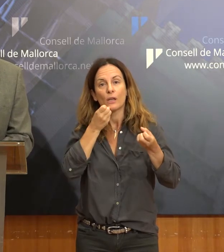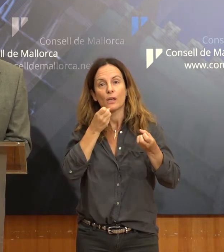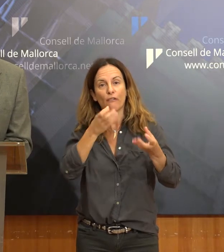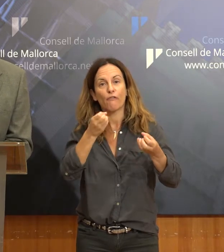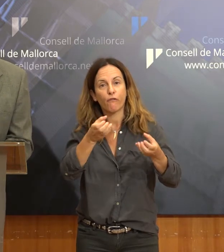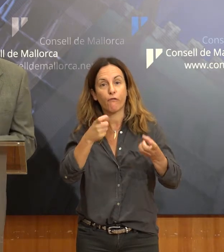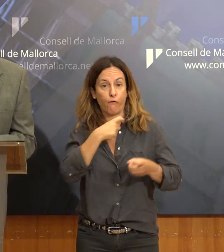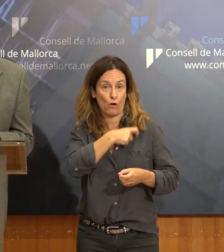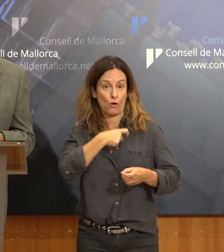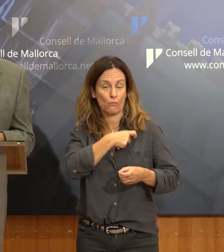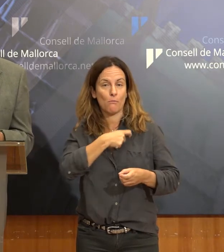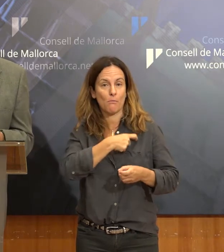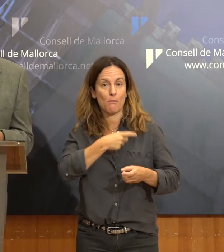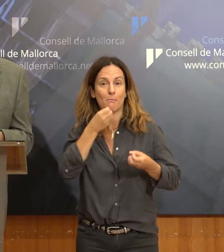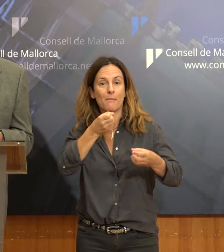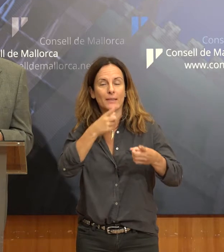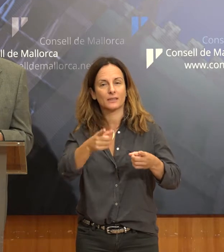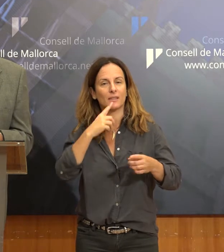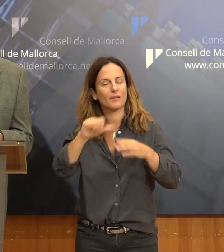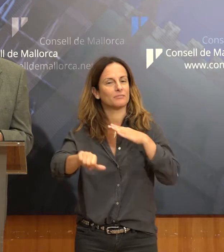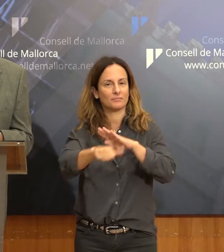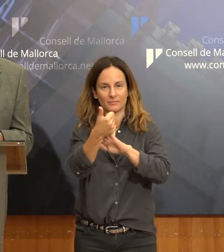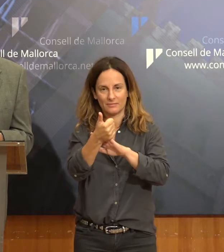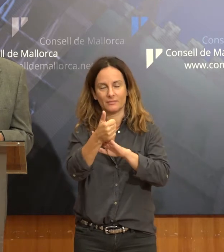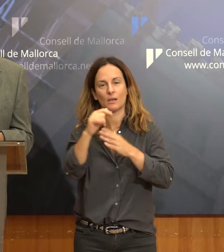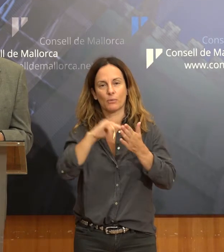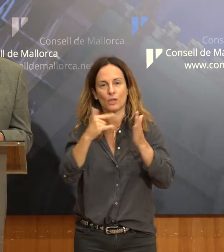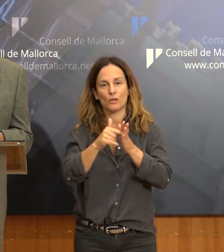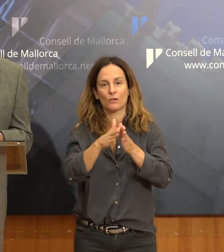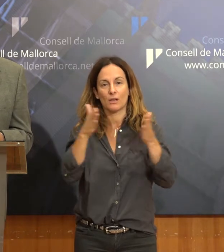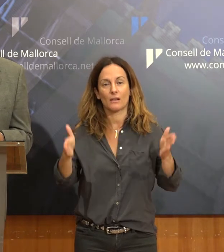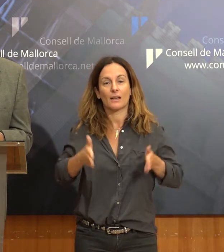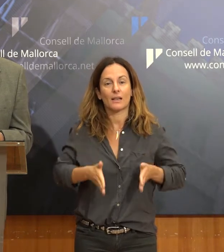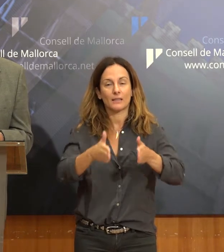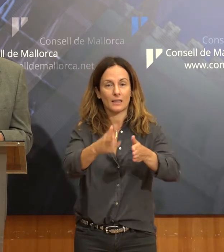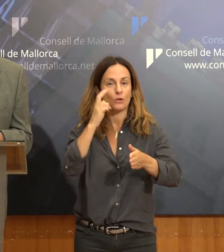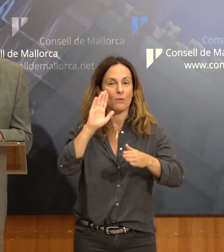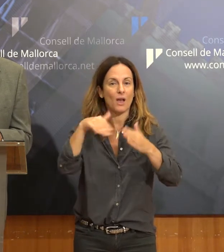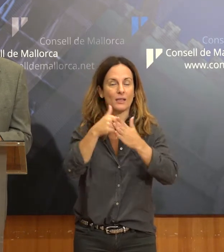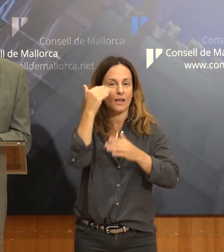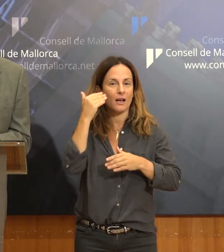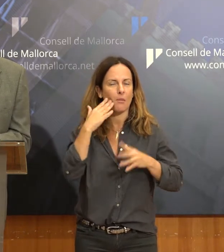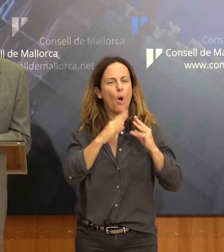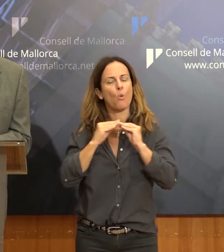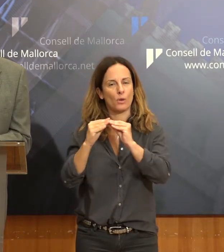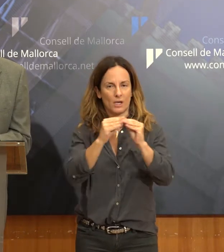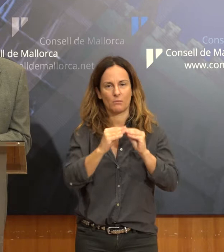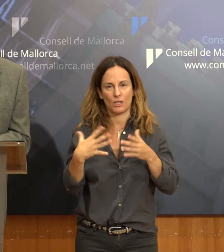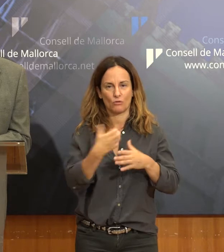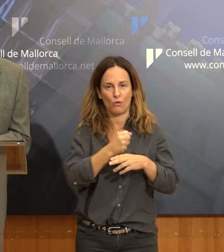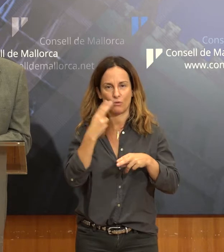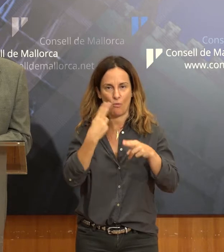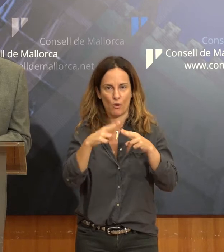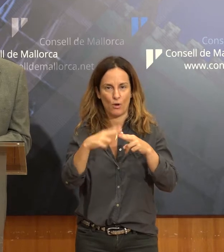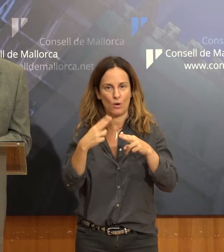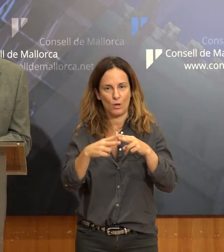el projecte de desdoblament de la carretera de Llucmajor a Campos per unanimitat de tots els grups polítics d'aquesta